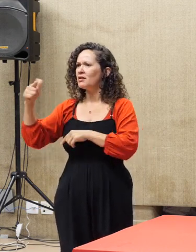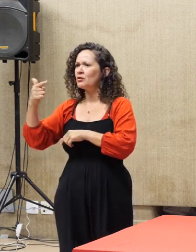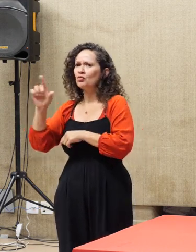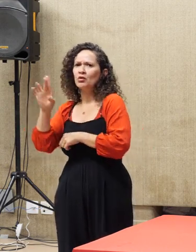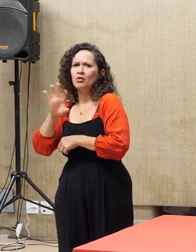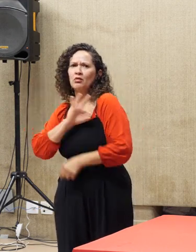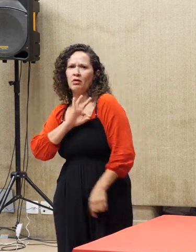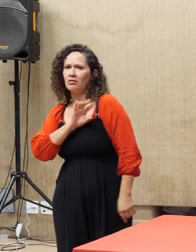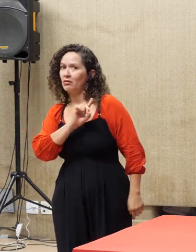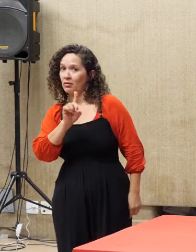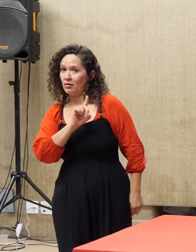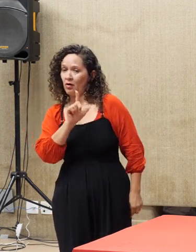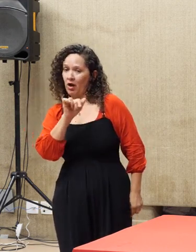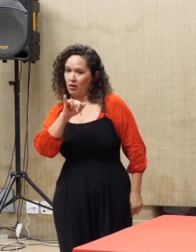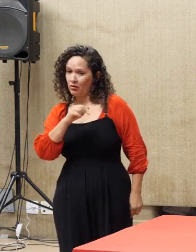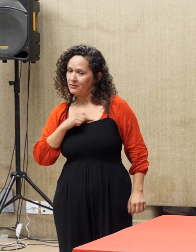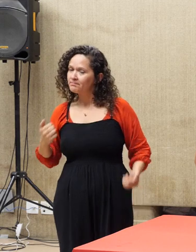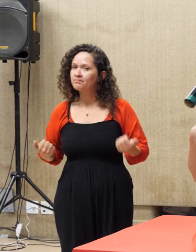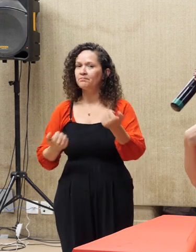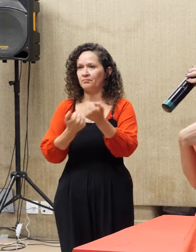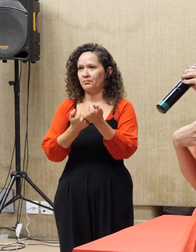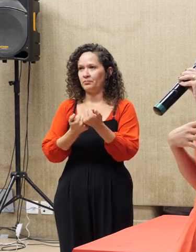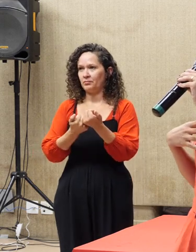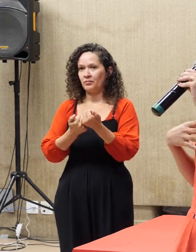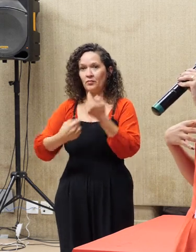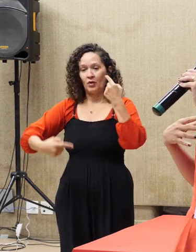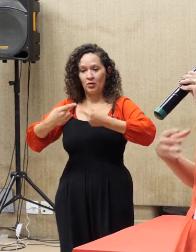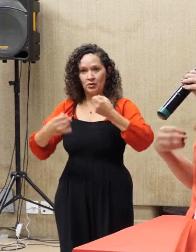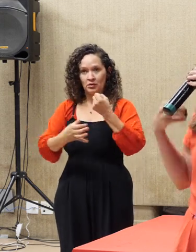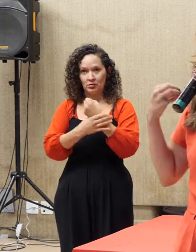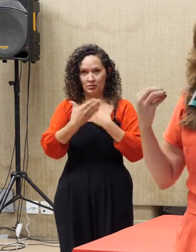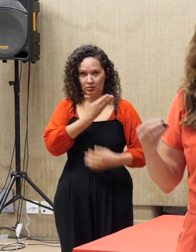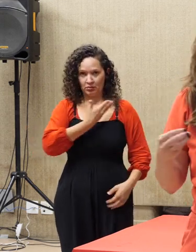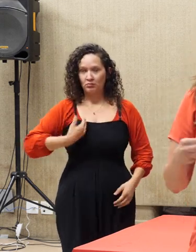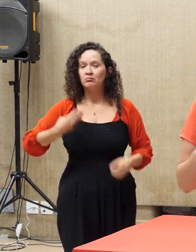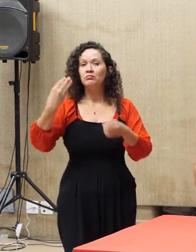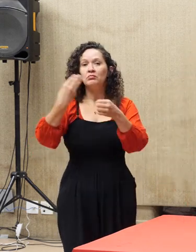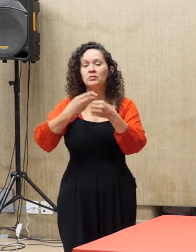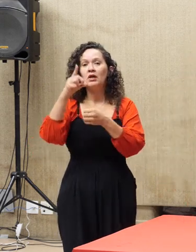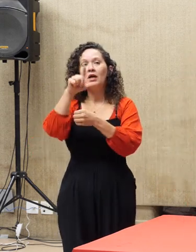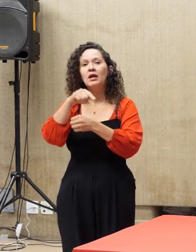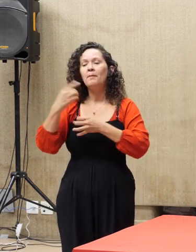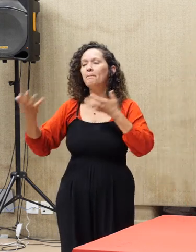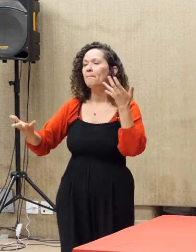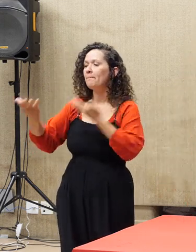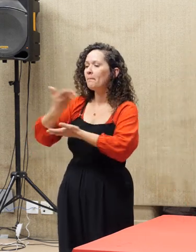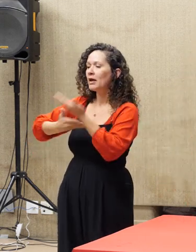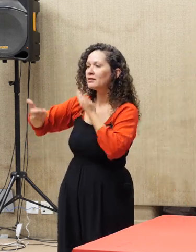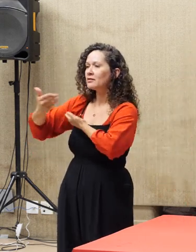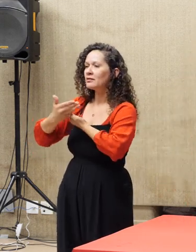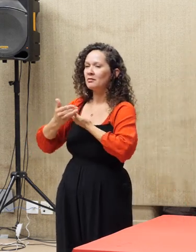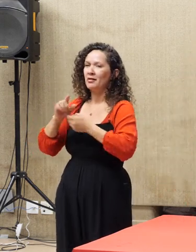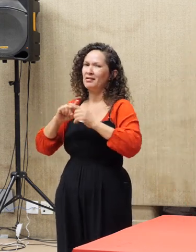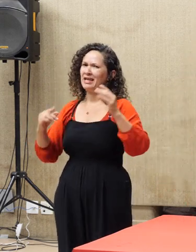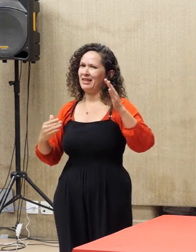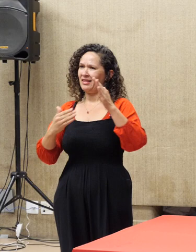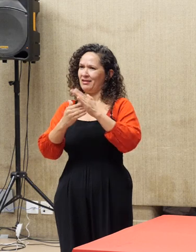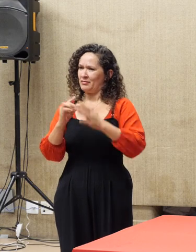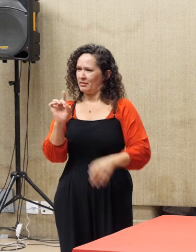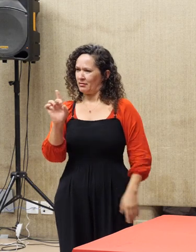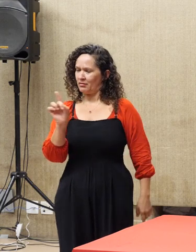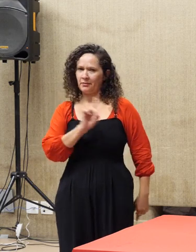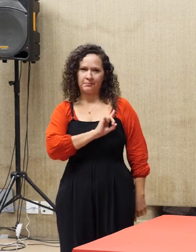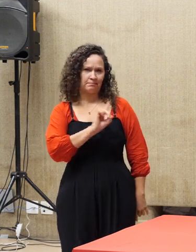necessariamente a guarda, que isso é uma coisa que eu defendo muito. A política de segurança pública municipal, ela envolve a guarda, mas ela não se limita à